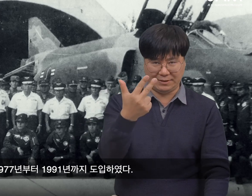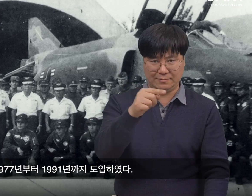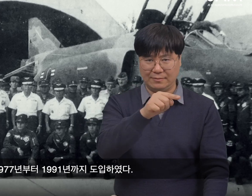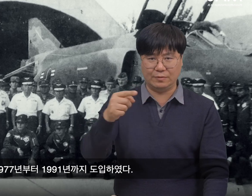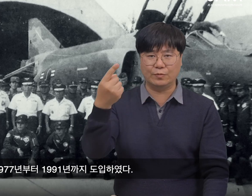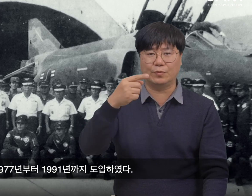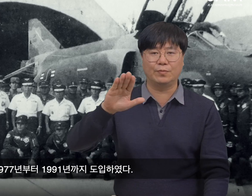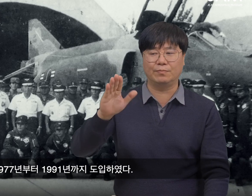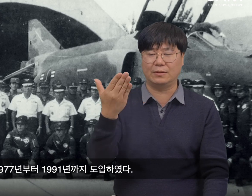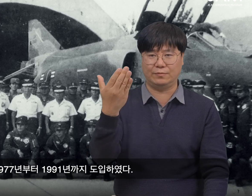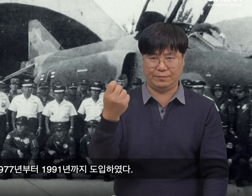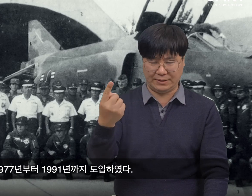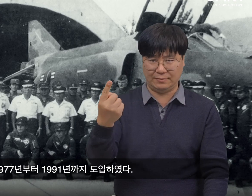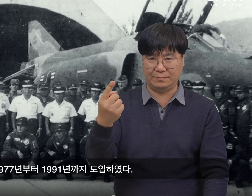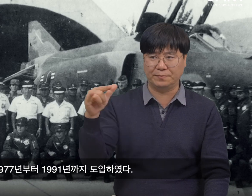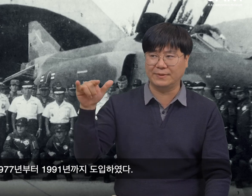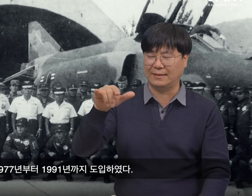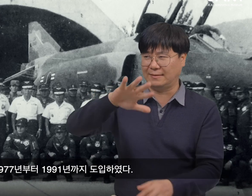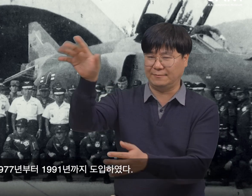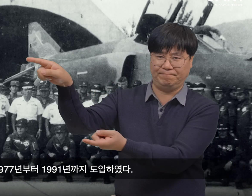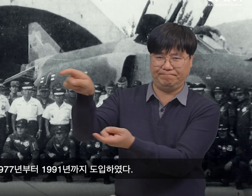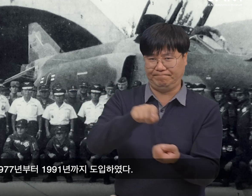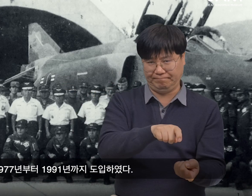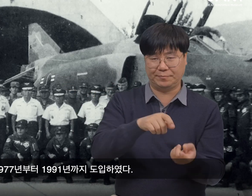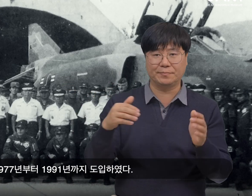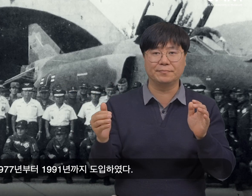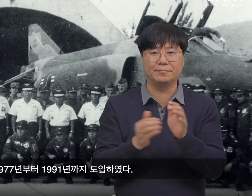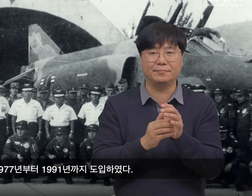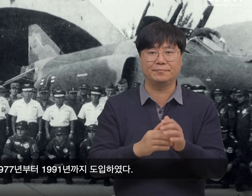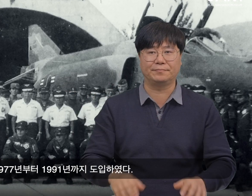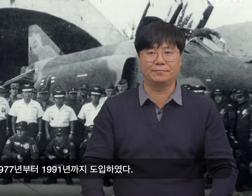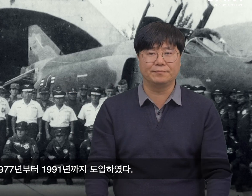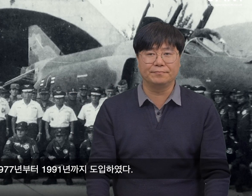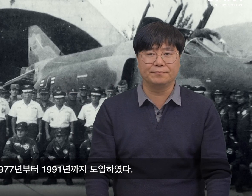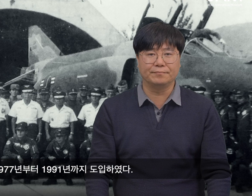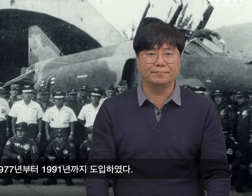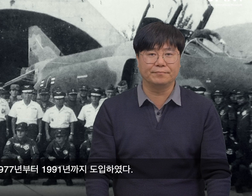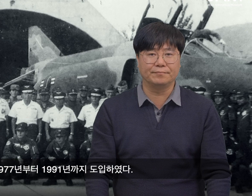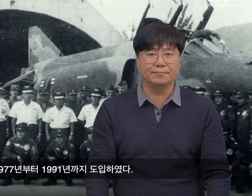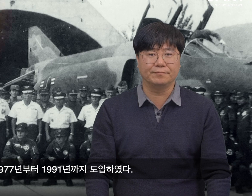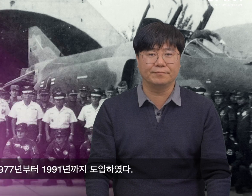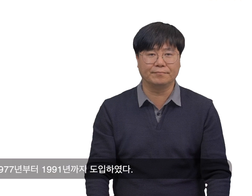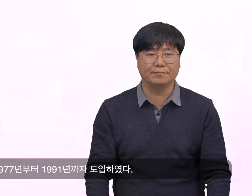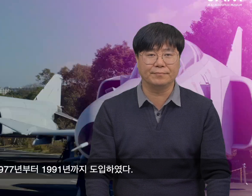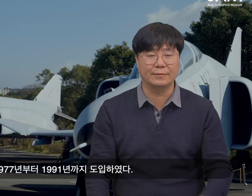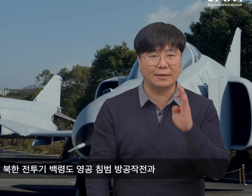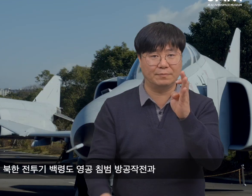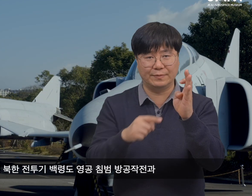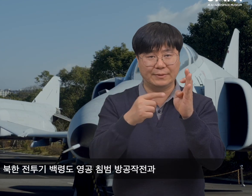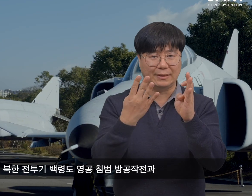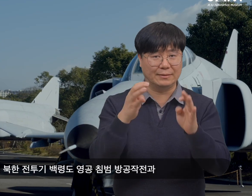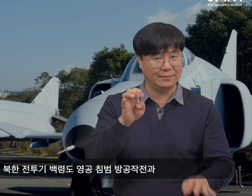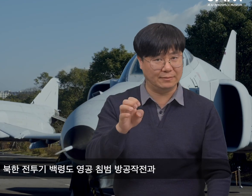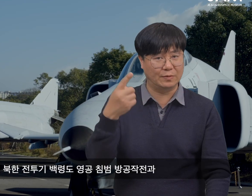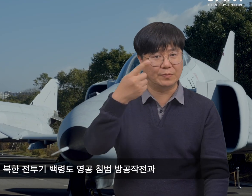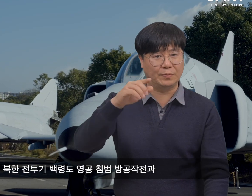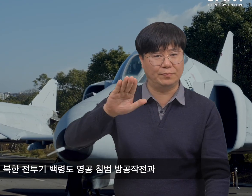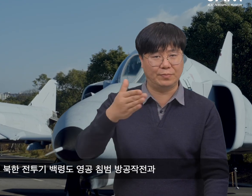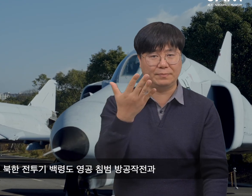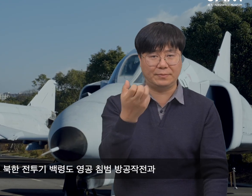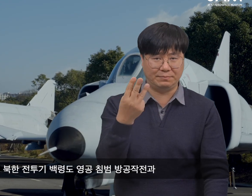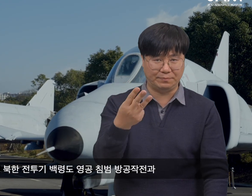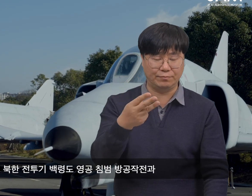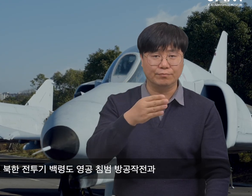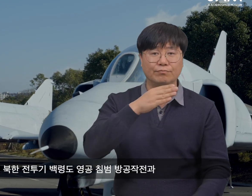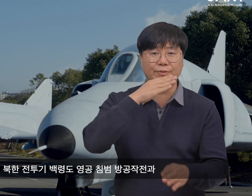1977년부터 1991년까지 도입하였다. F-42는